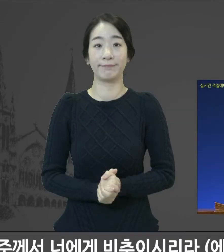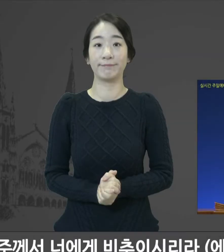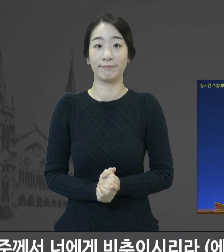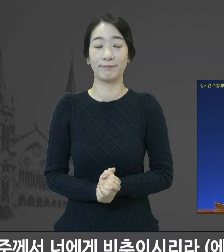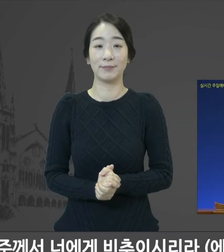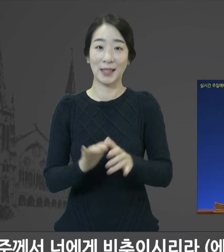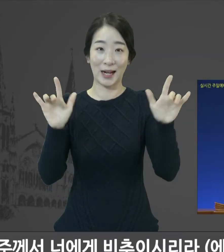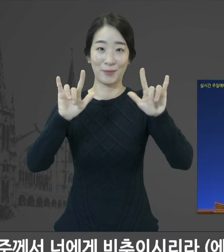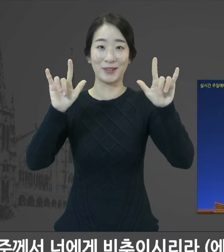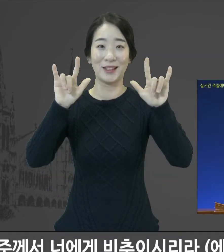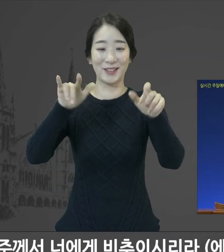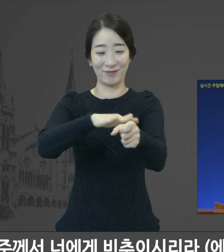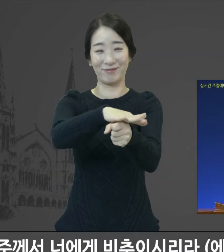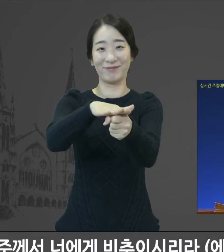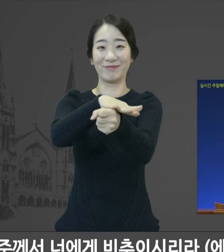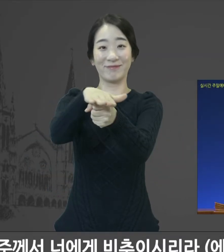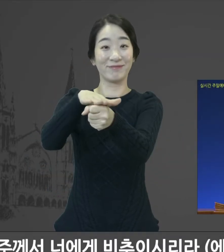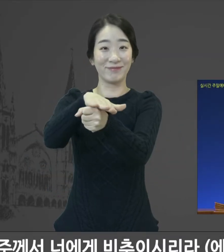사랑합니다.